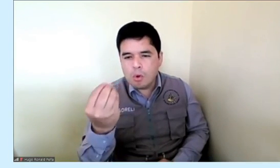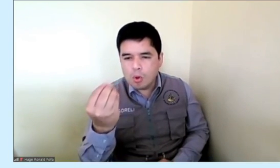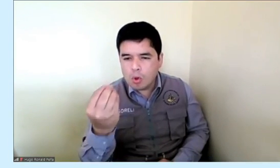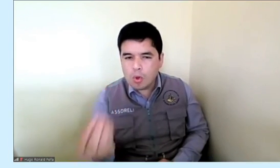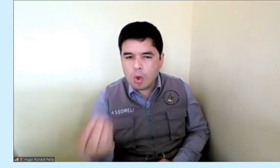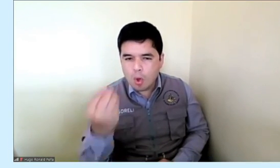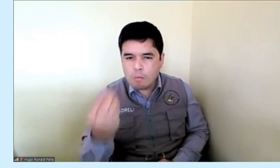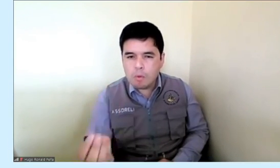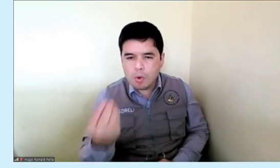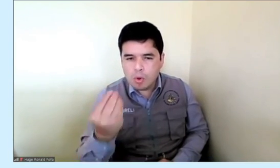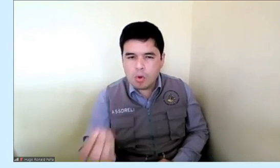¿Cómo